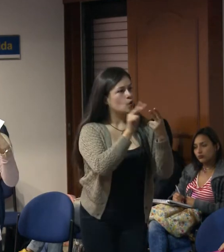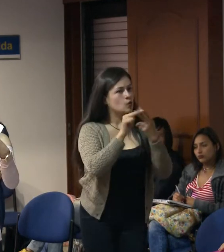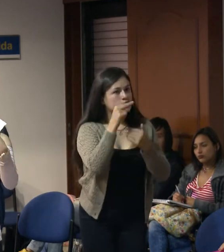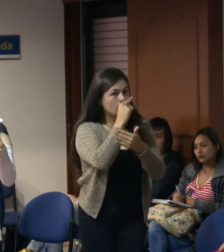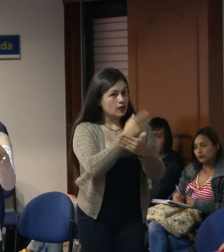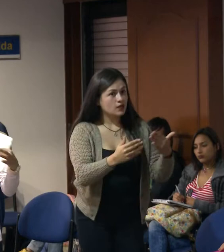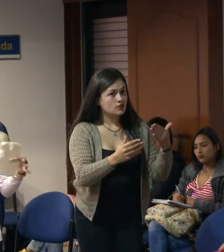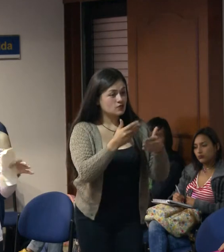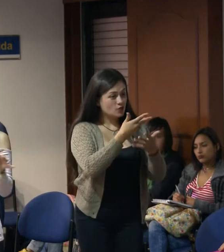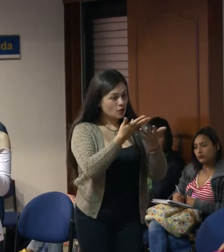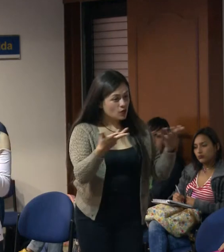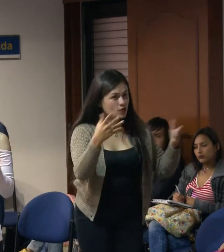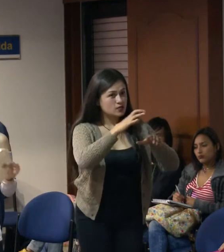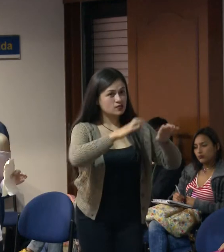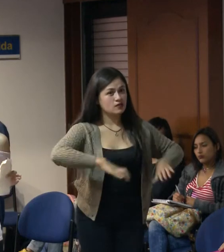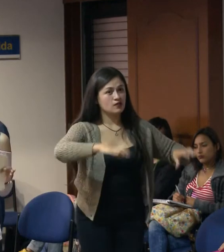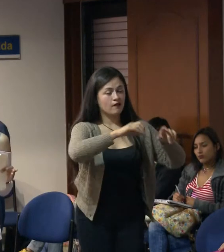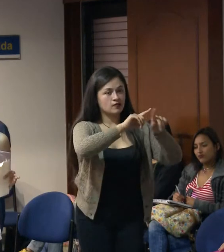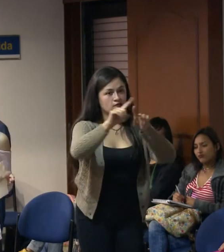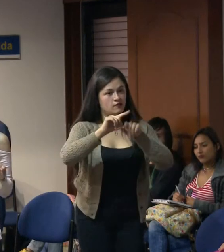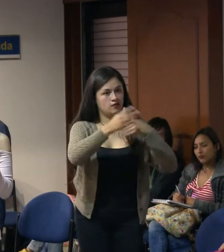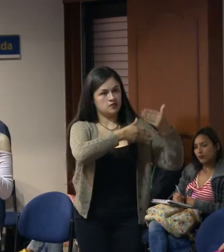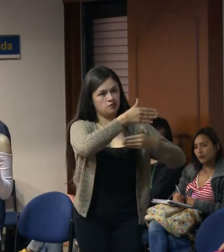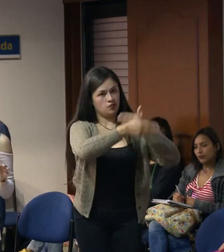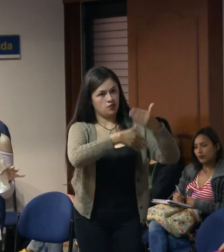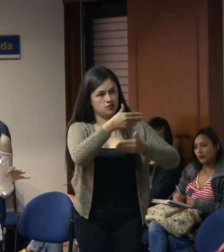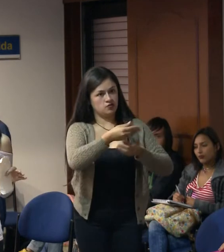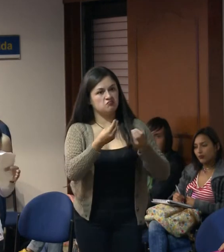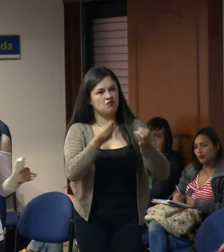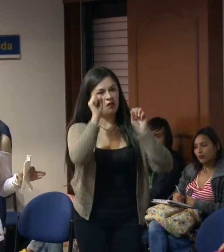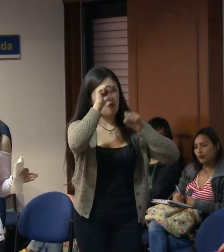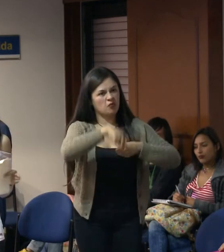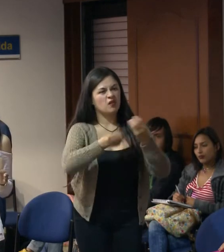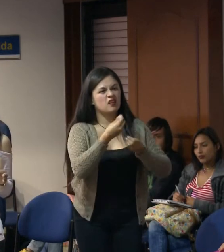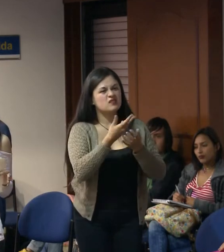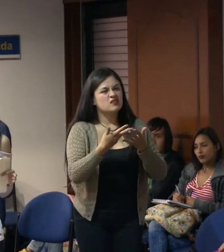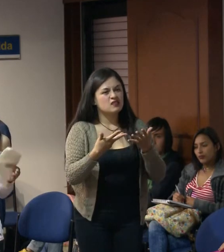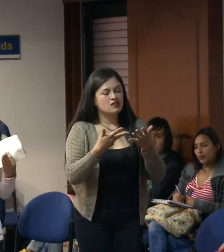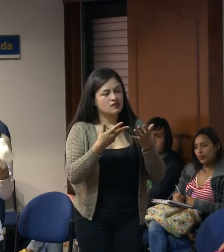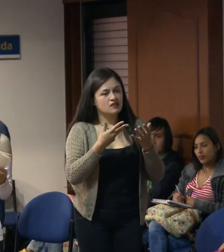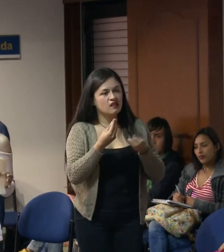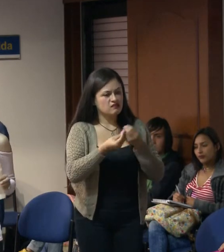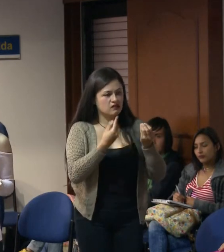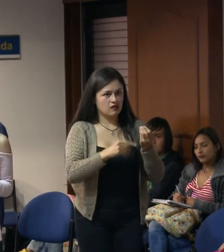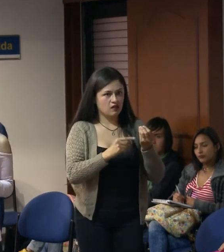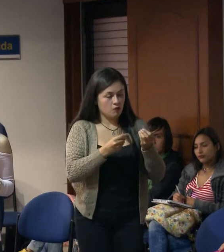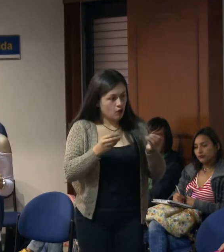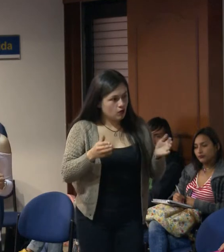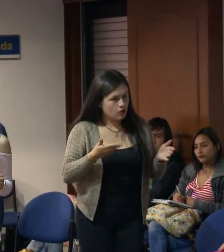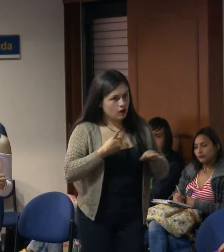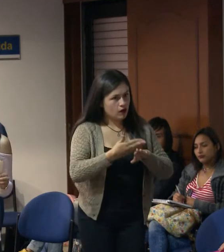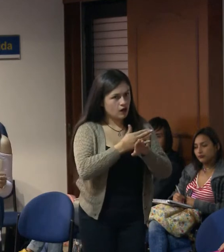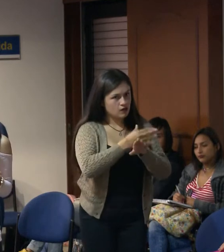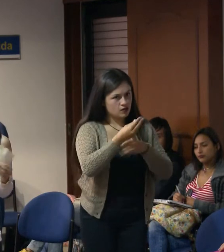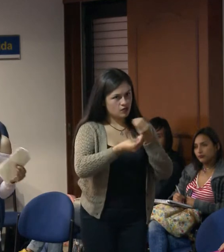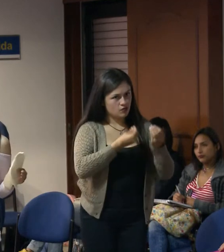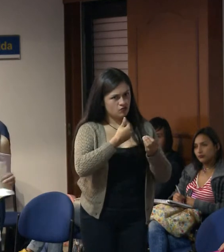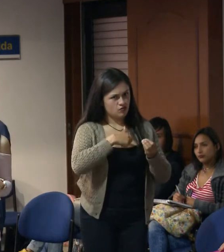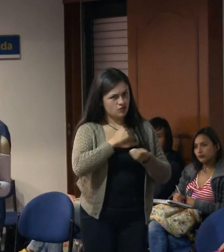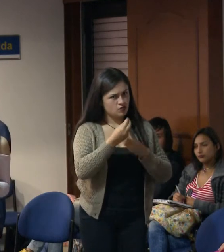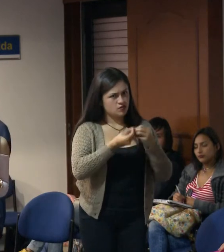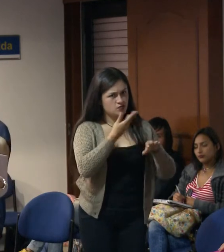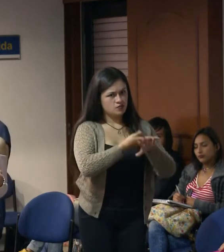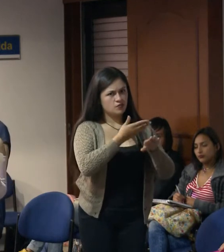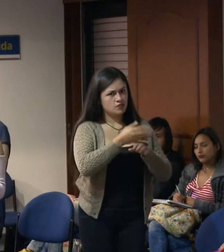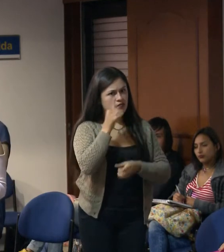fueron dando en los diferentes procesos para poder realizar y contribuir a lo que realizamos finalmente con la